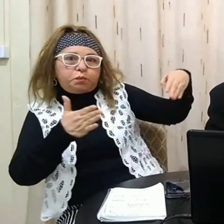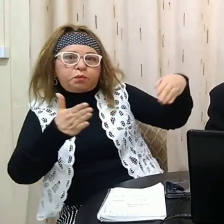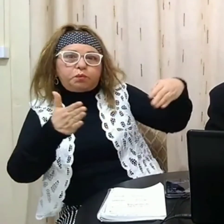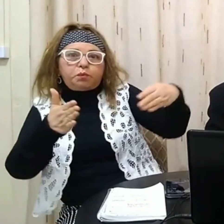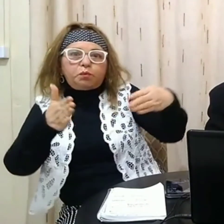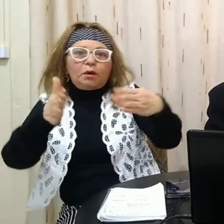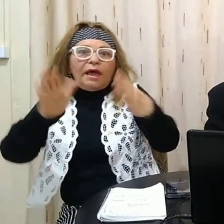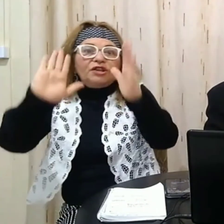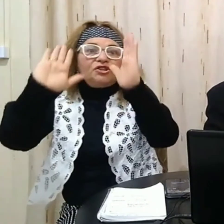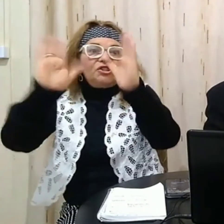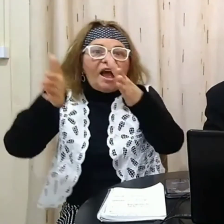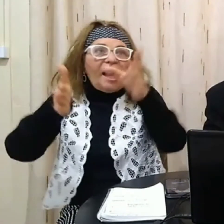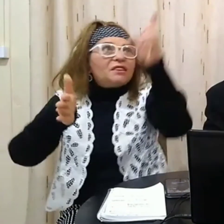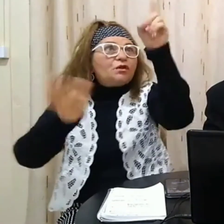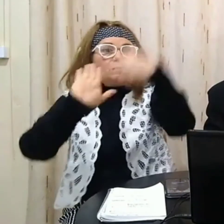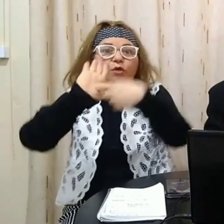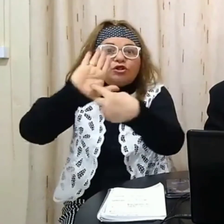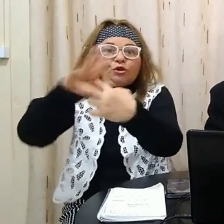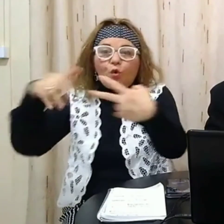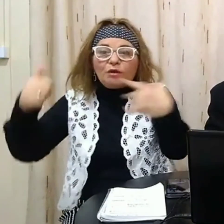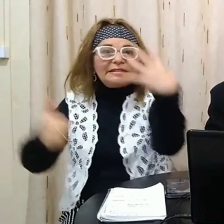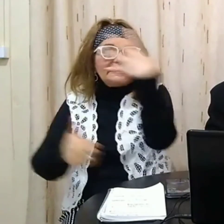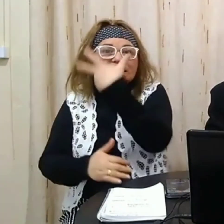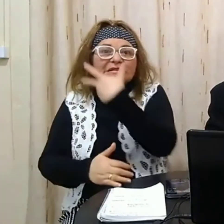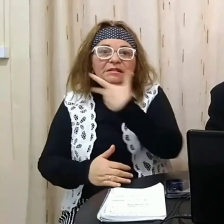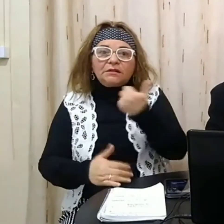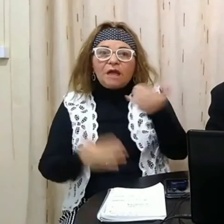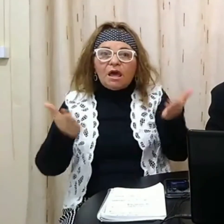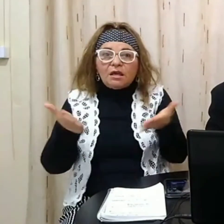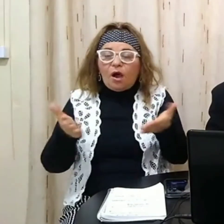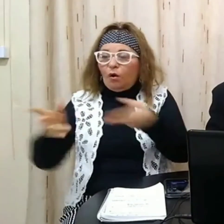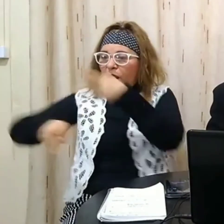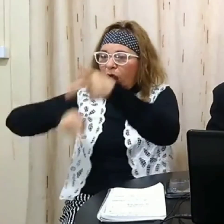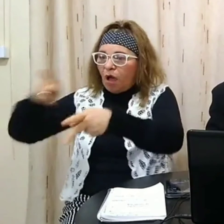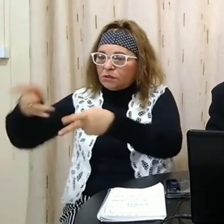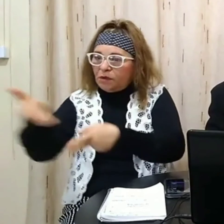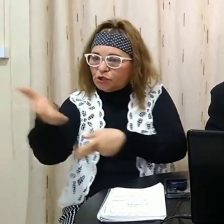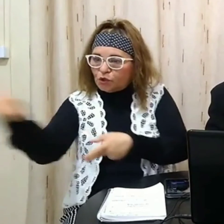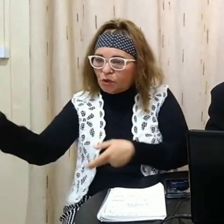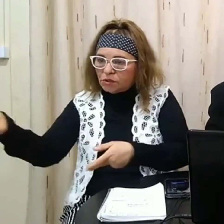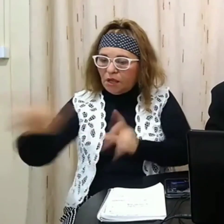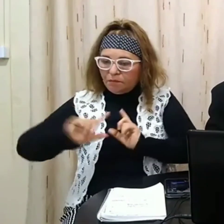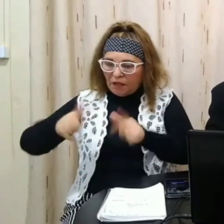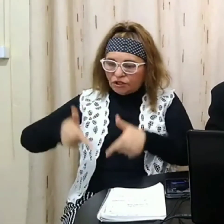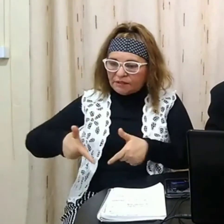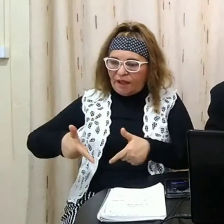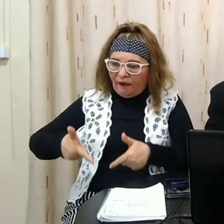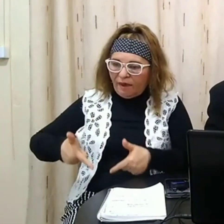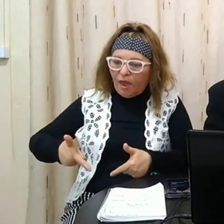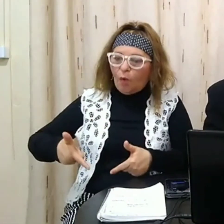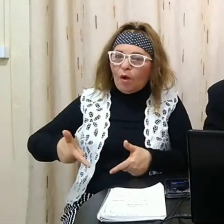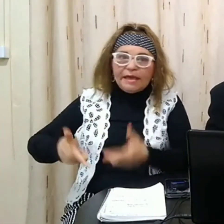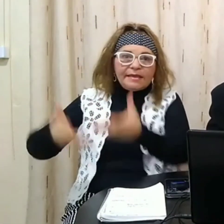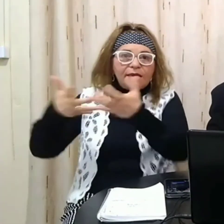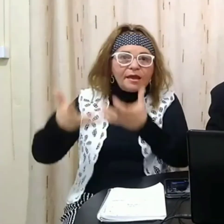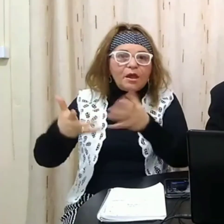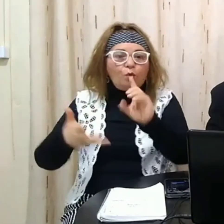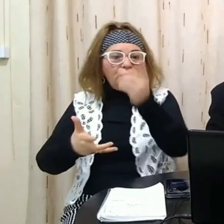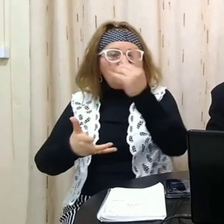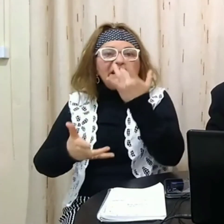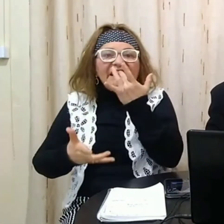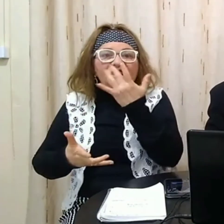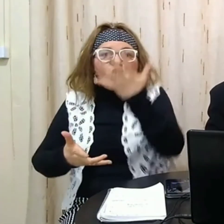acreditar em um Deus de ouro, feito por suas próprias mãos, só porque eles podiam ver.